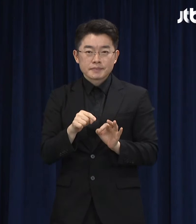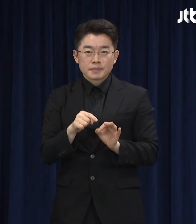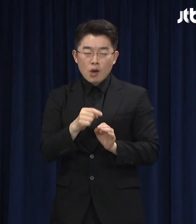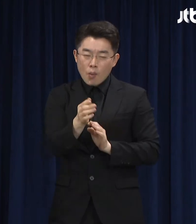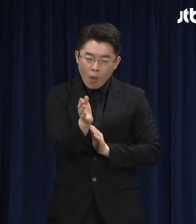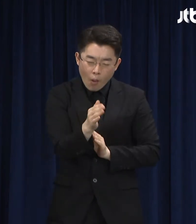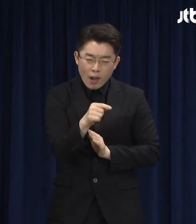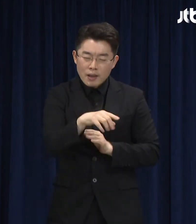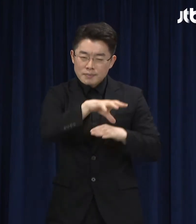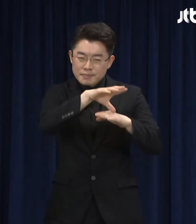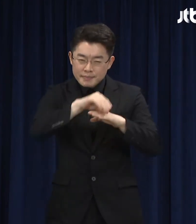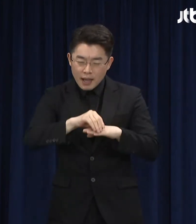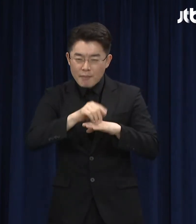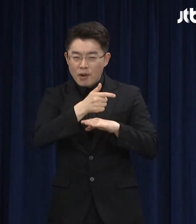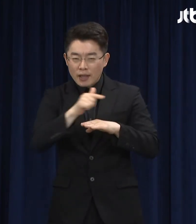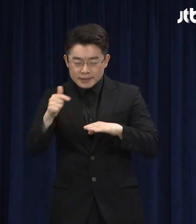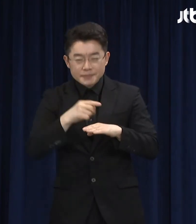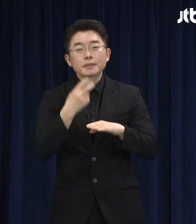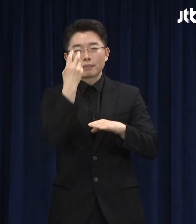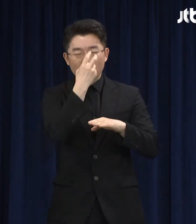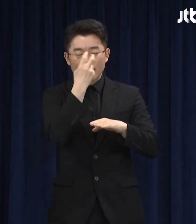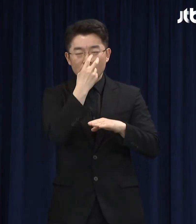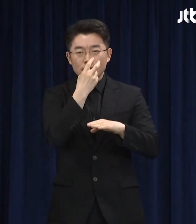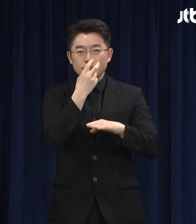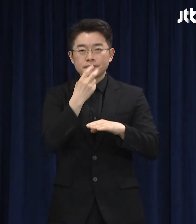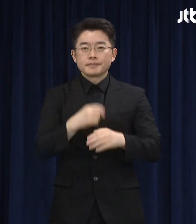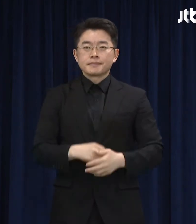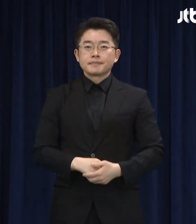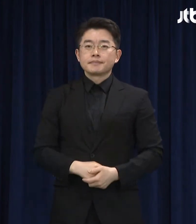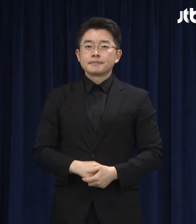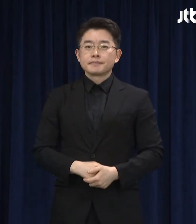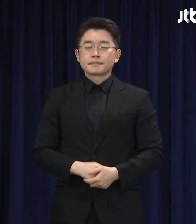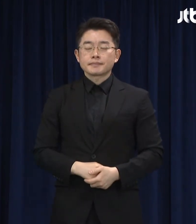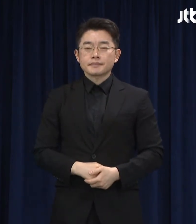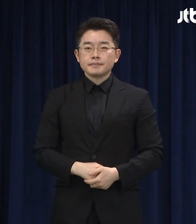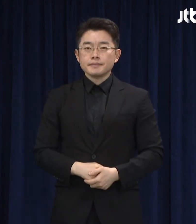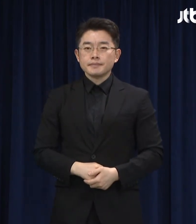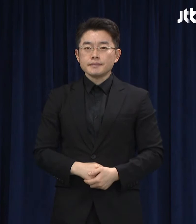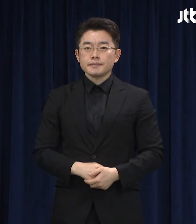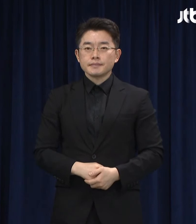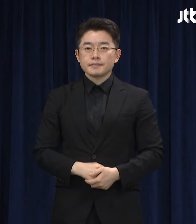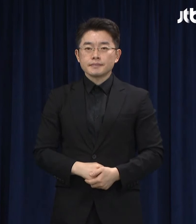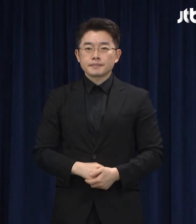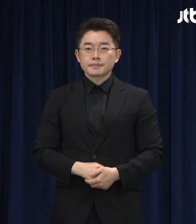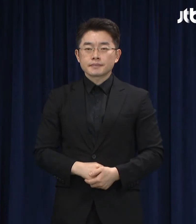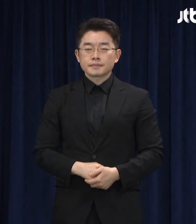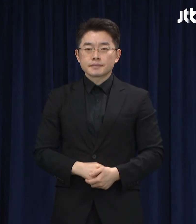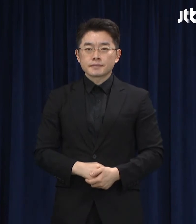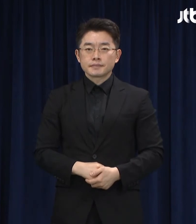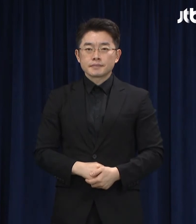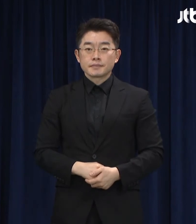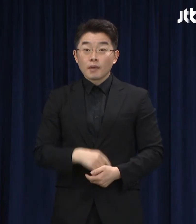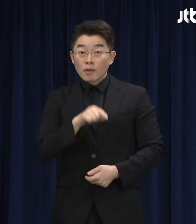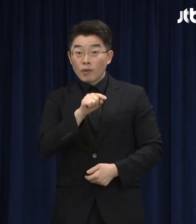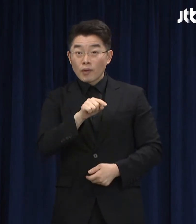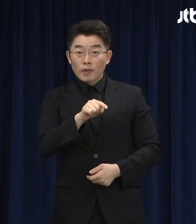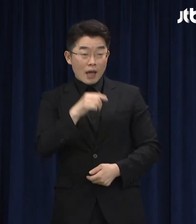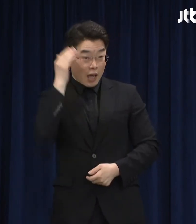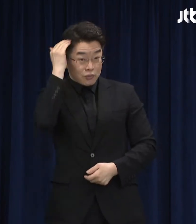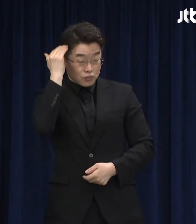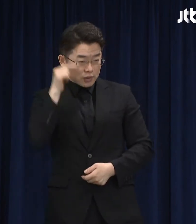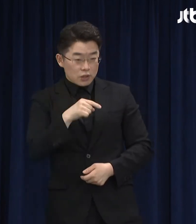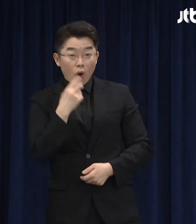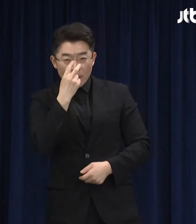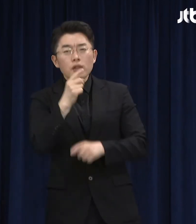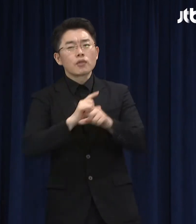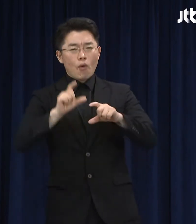기준으로 해서 어종을 선정하였음을 확인하였습니다. 이 부분은 저희도 추가적으로 확인을